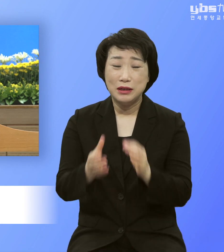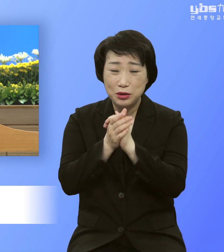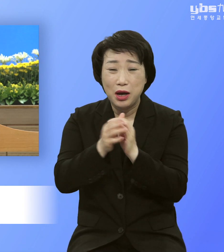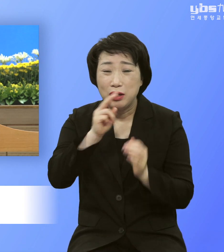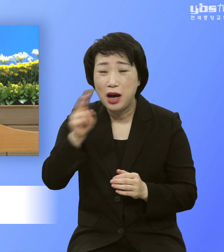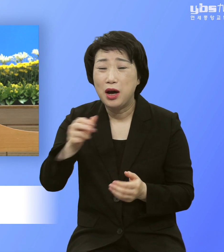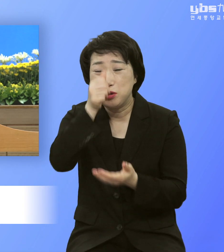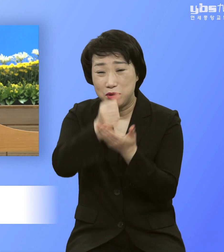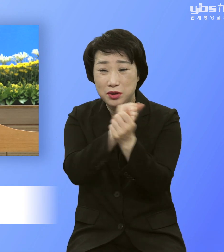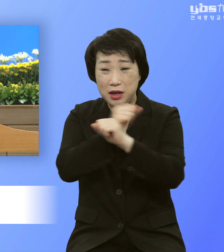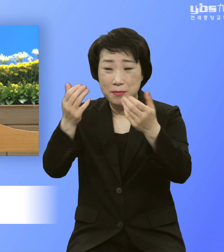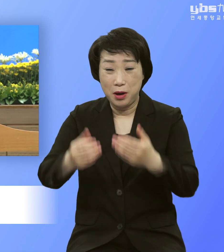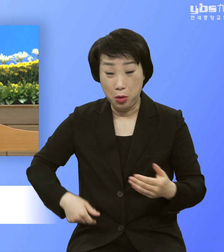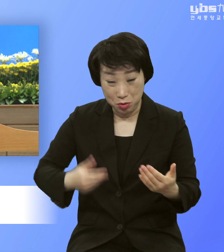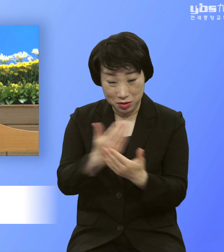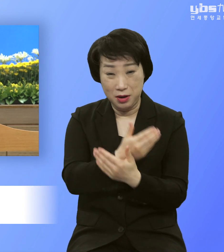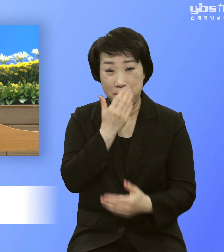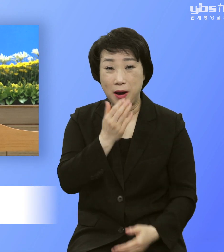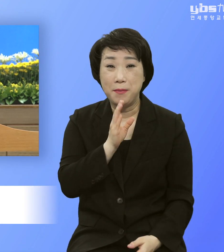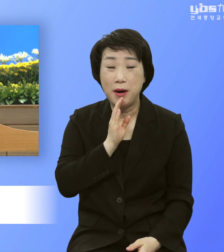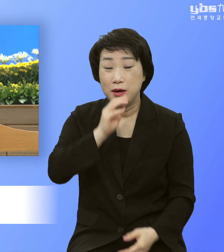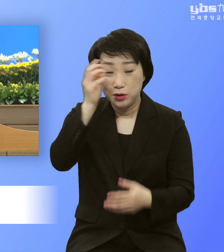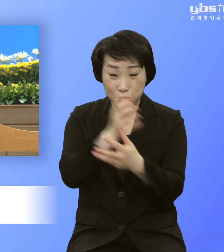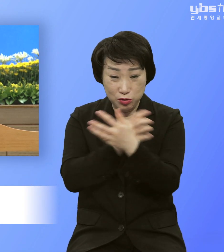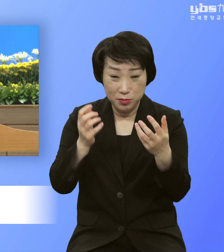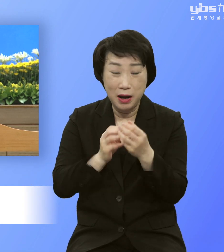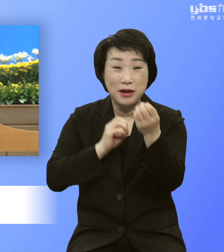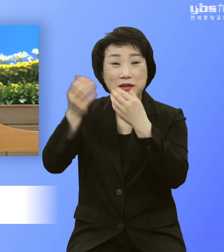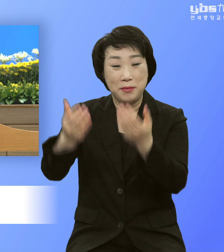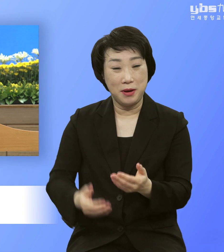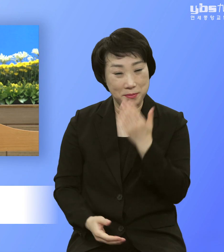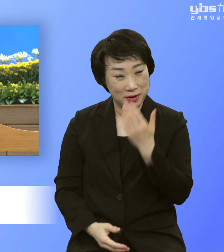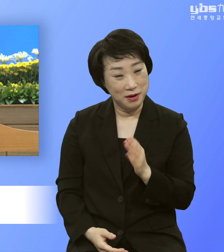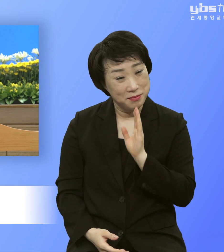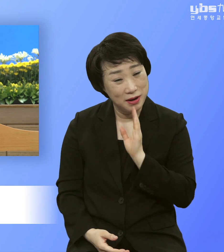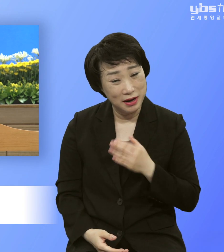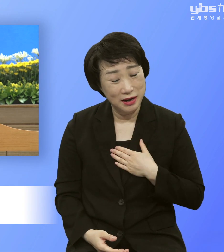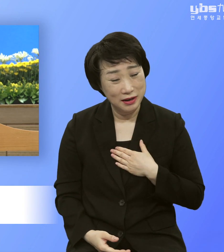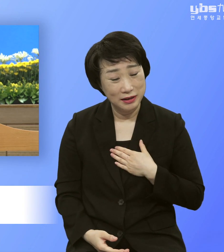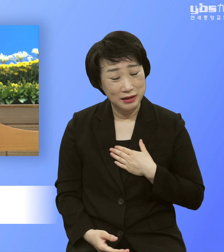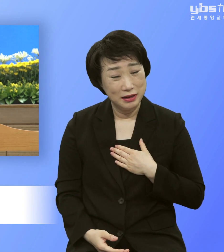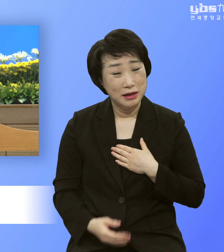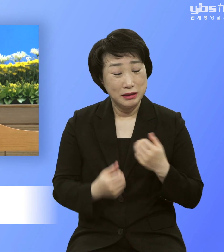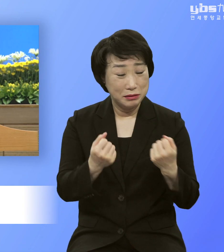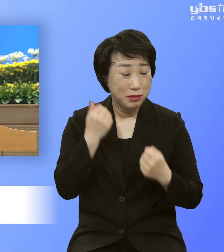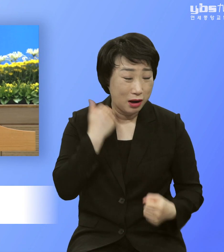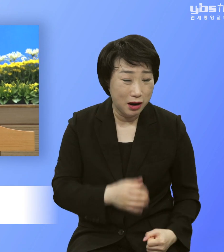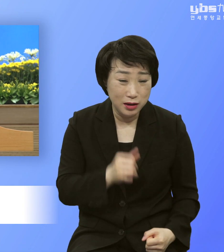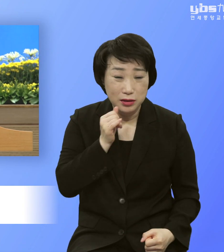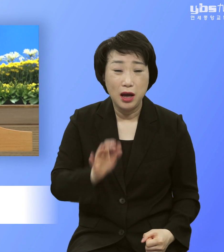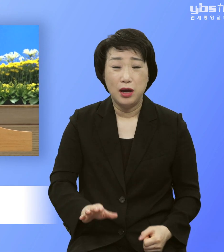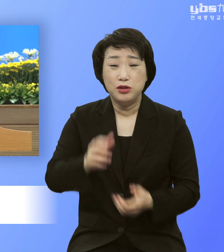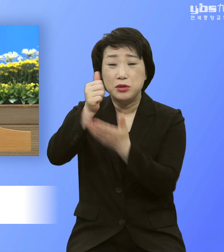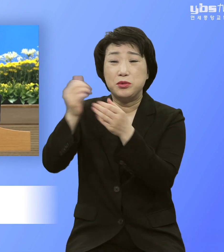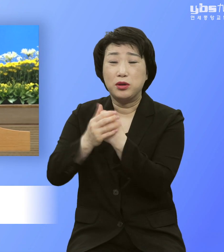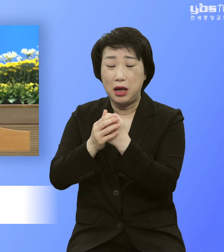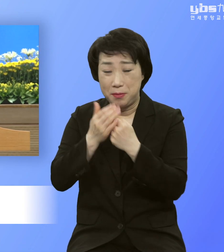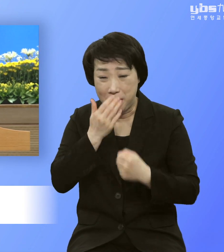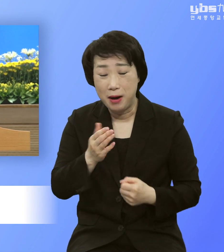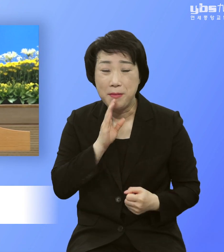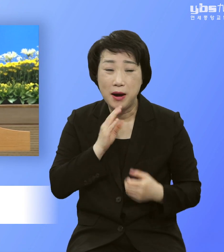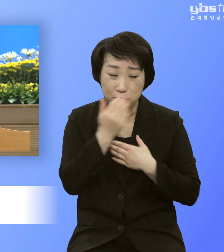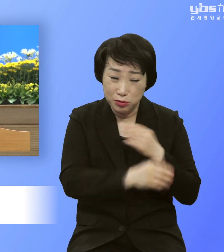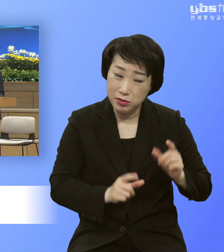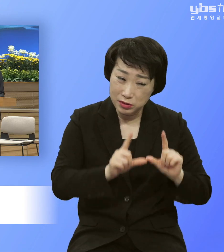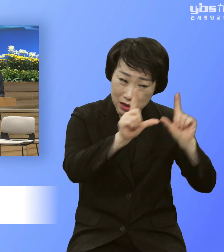기도해야 제사 안 받고 회개할 수 있고 성령 충만하고 응답받을 수 있고 내가 할 수 없는 것을 할 수 있고 육으로 살 것을 영적으로